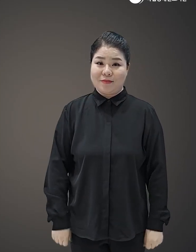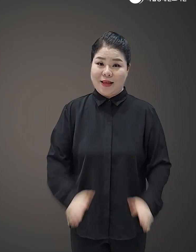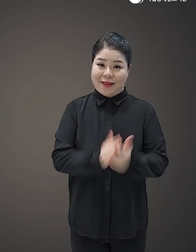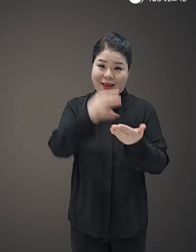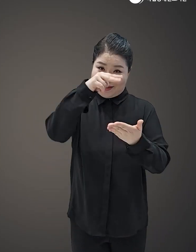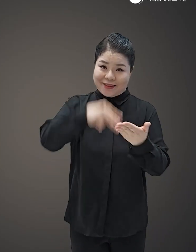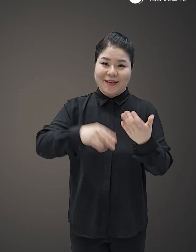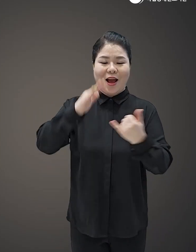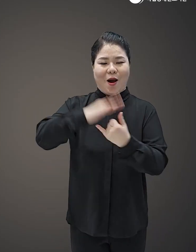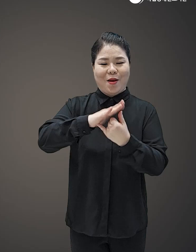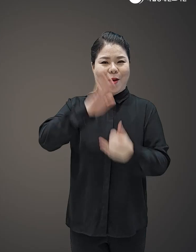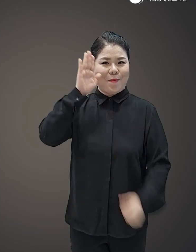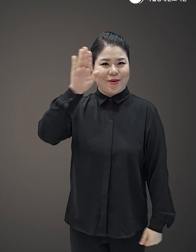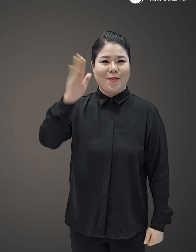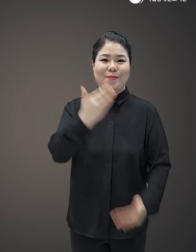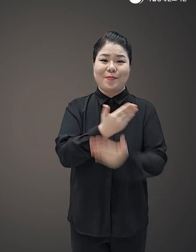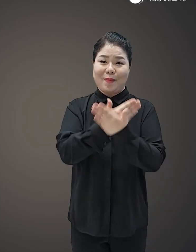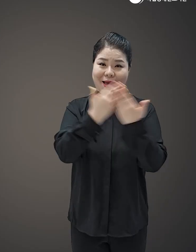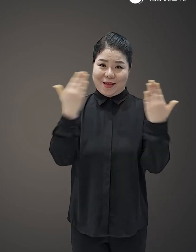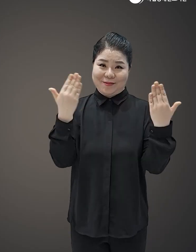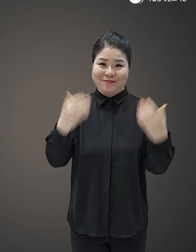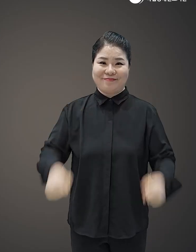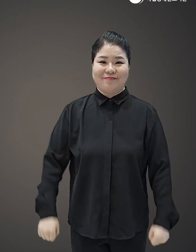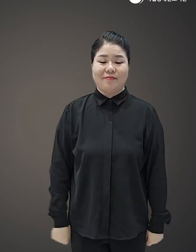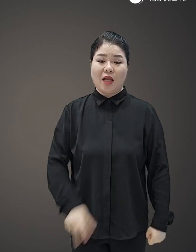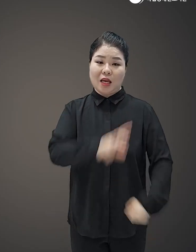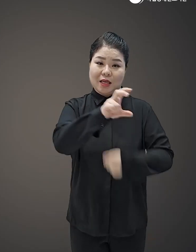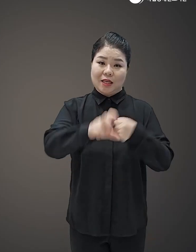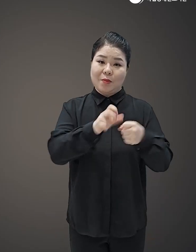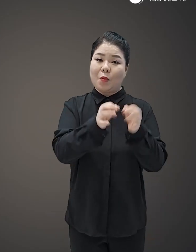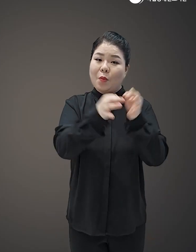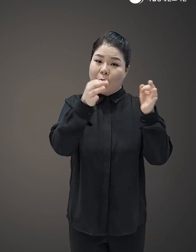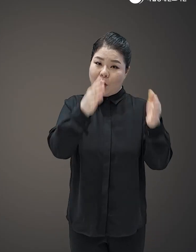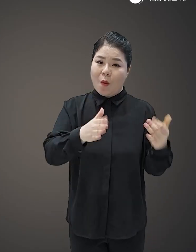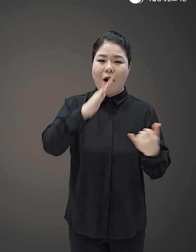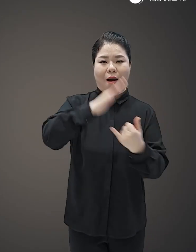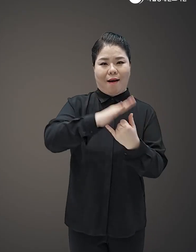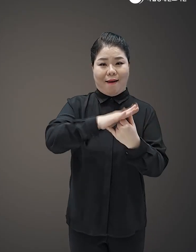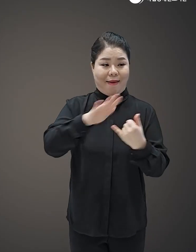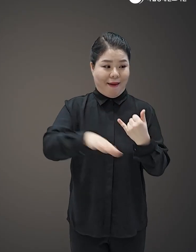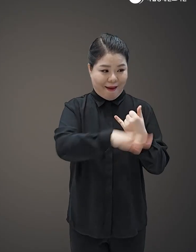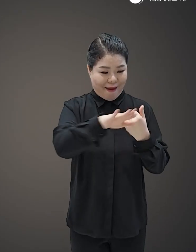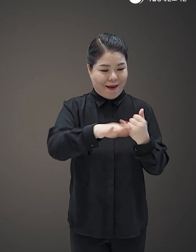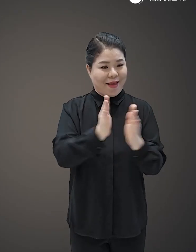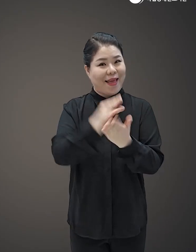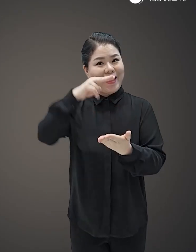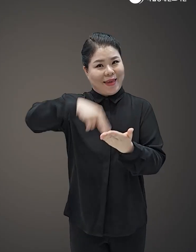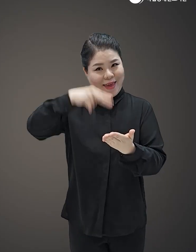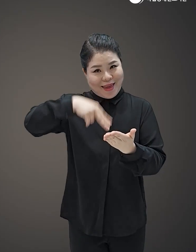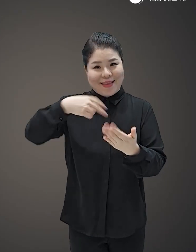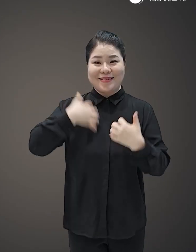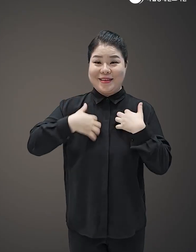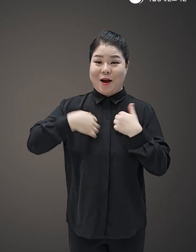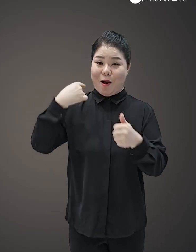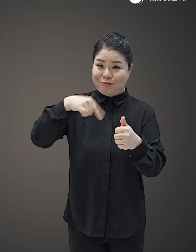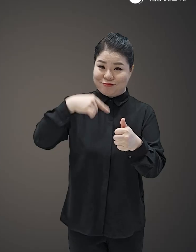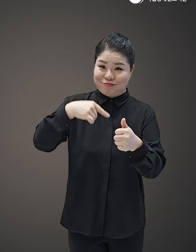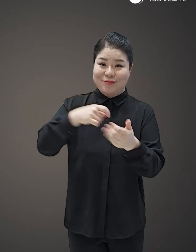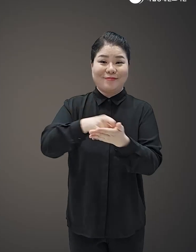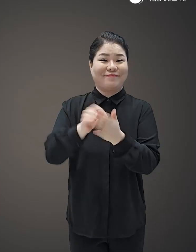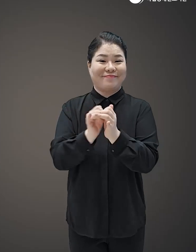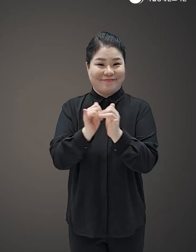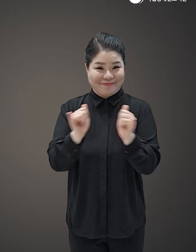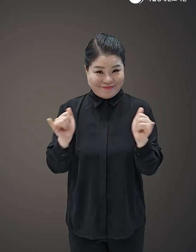밝다. 25년 동안 독서지도 현장에서 아이들에게 책 읽는 즐거움을 알려준